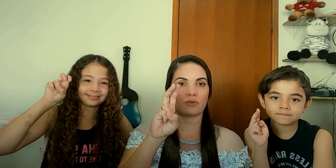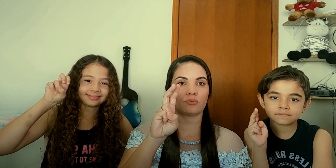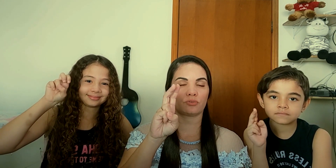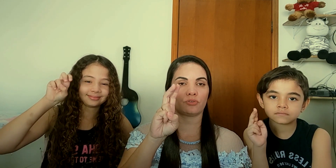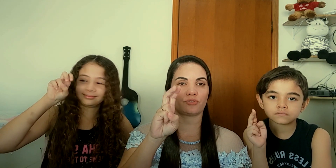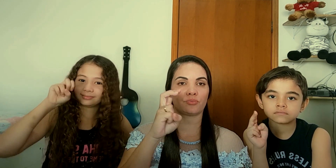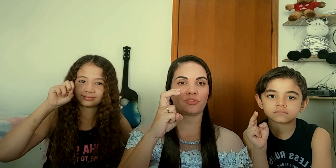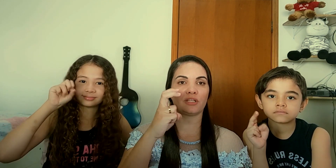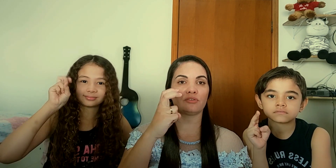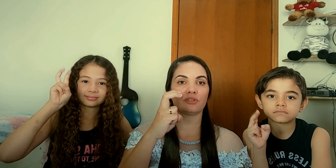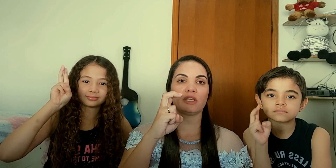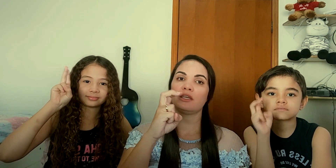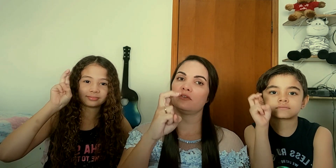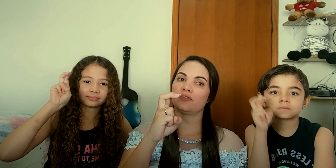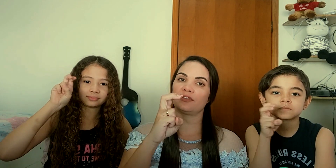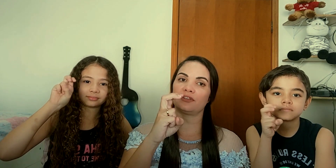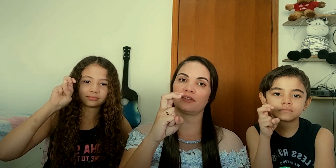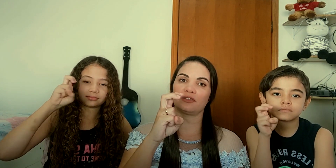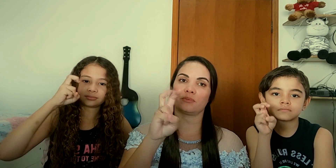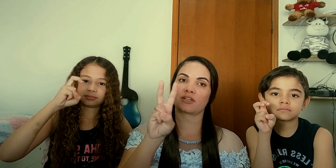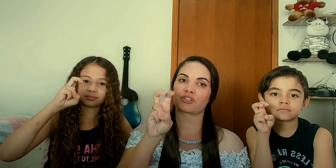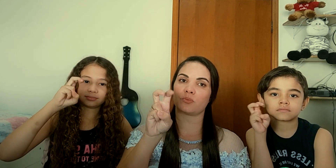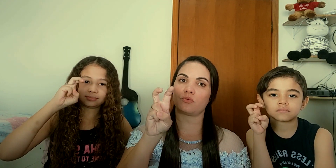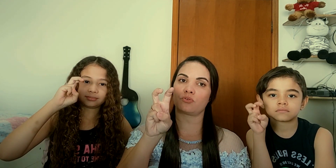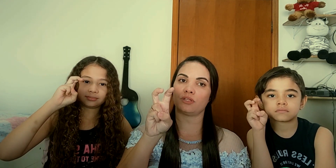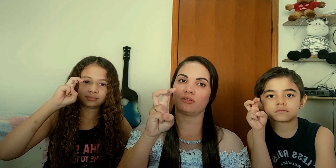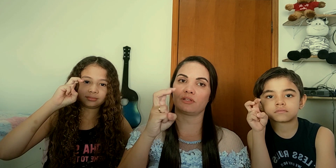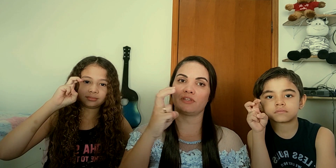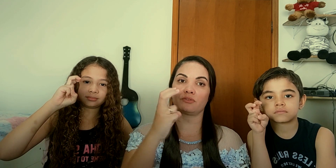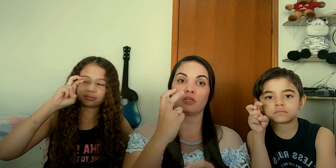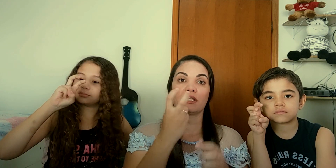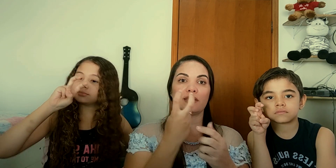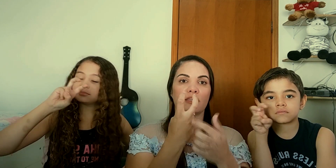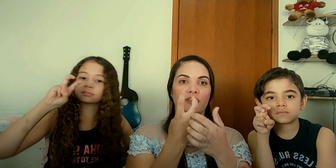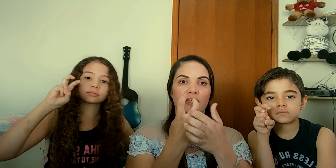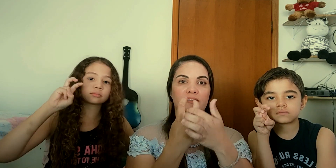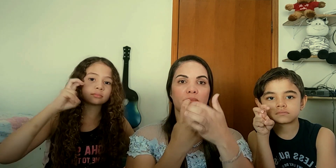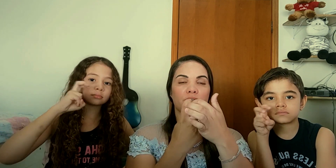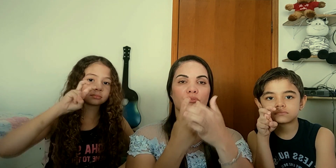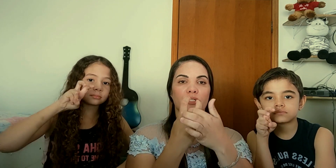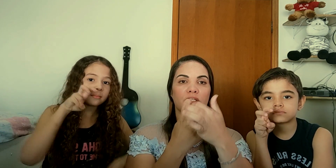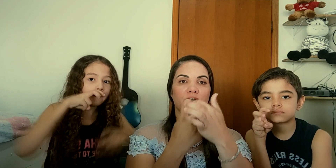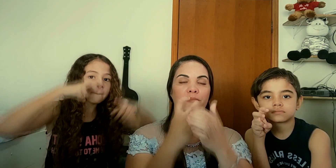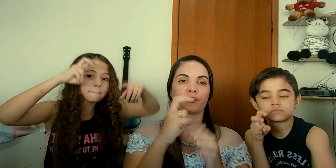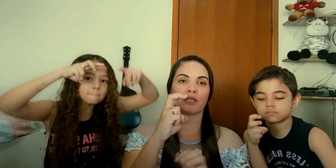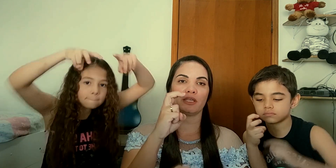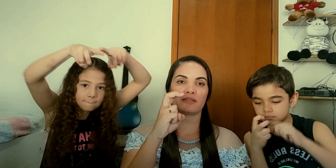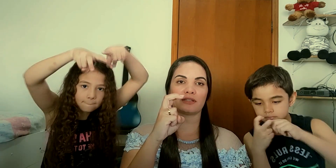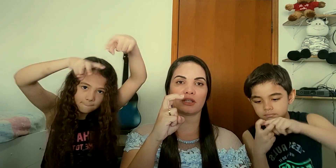os dois últimos dedos. E vai fazer assim, Abaixar um pouco o dedo, tá vendo? Tem que ficar essa abertura aqui, ó. Esse daqui é o